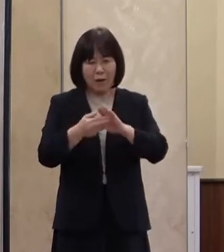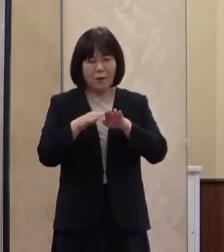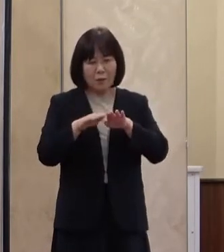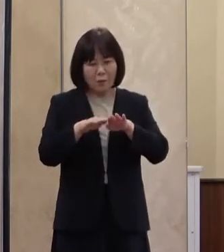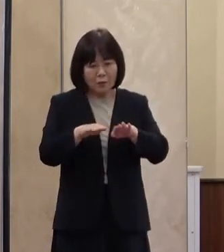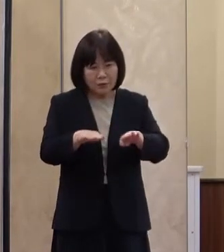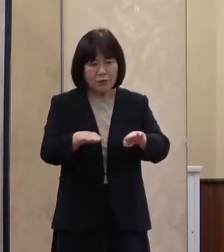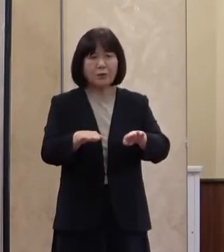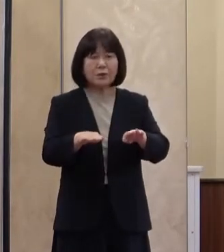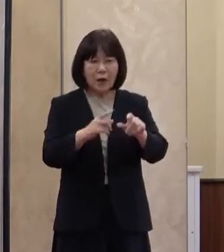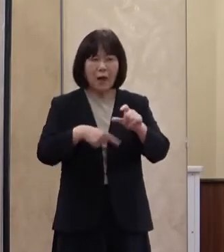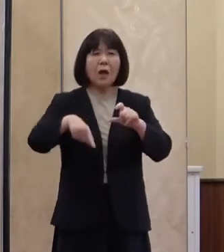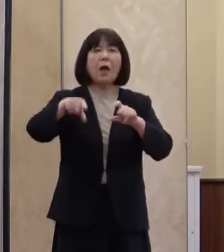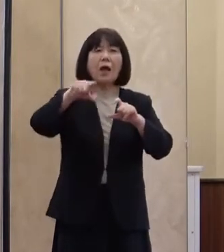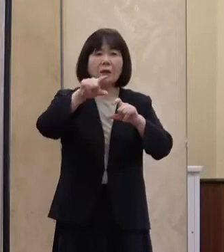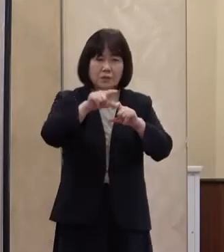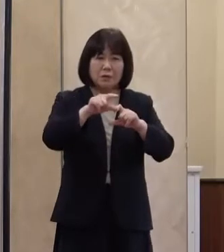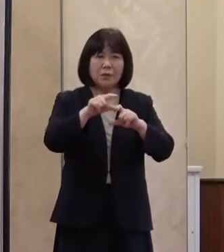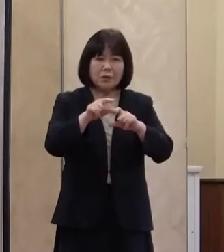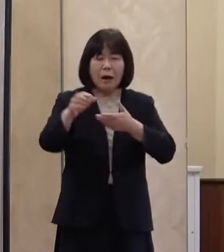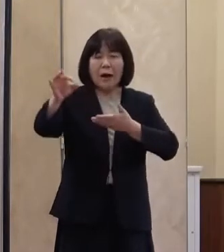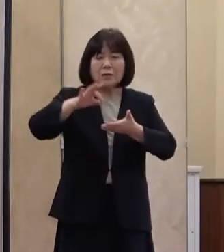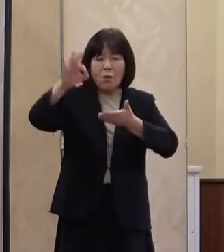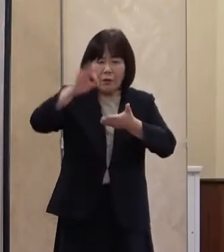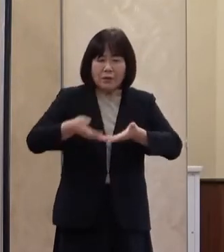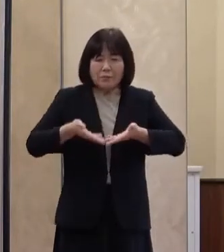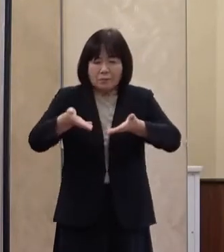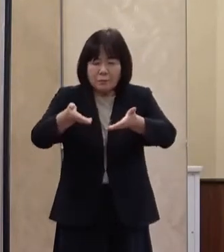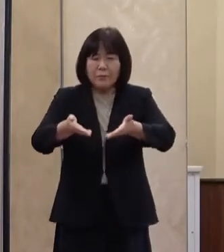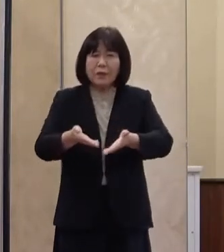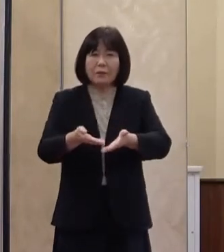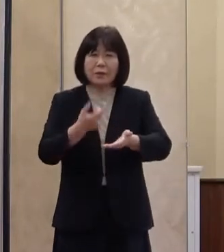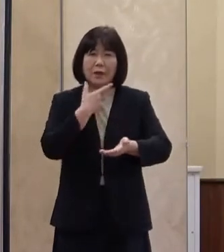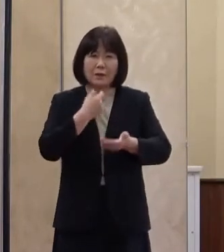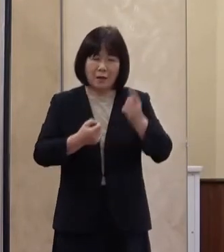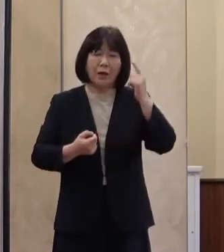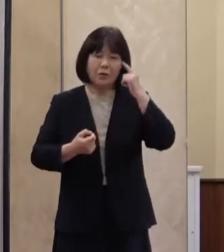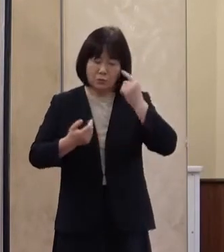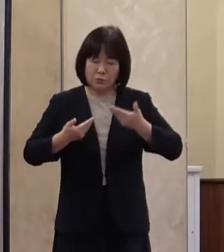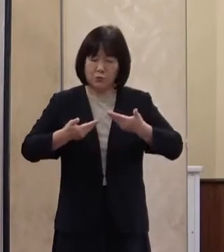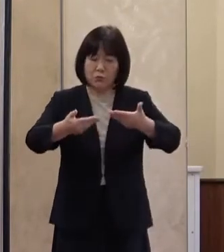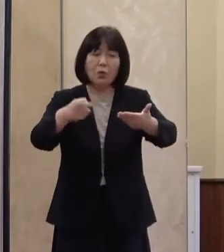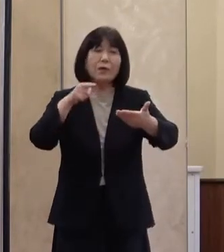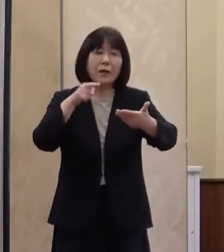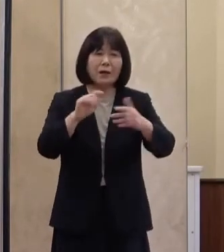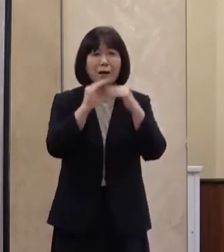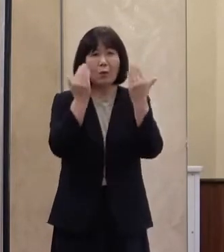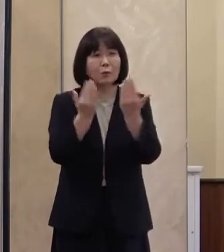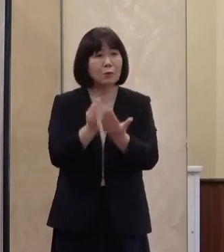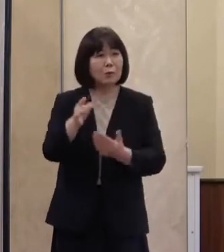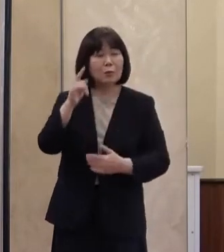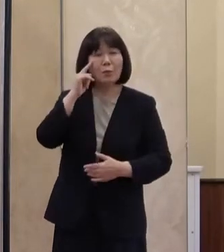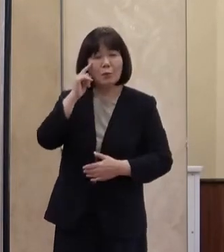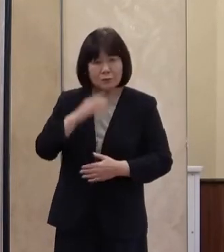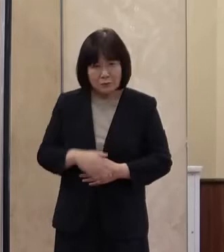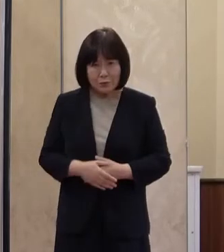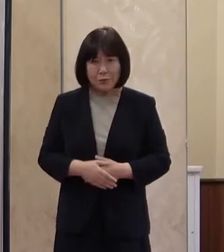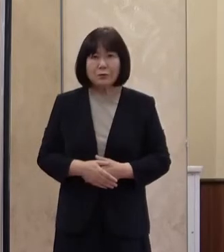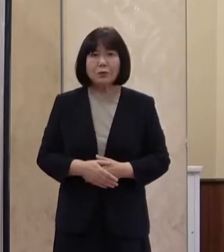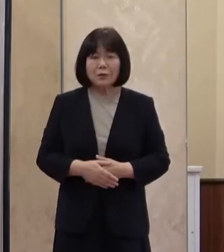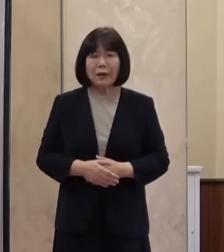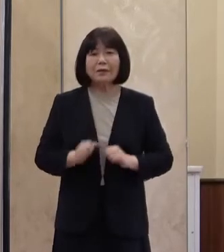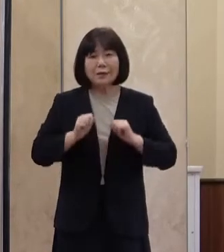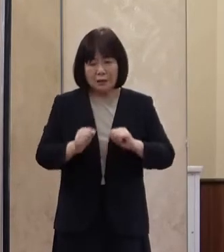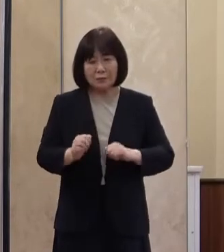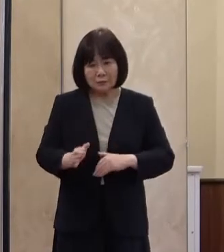度は次消費の方をね、やろうというふうに、やっぱり言ってくださる商店街がほとんどだと思うので、それで手を挙げてくれる